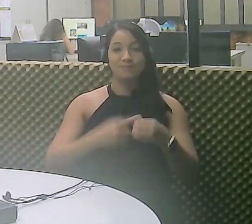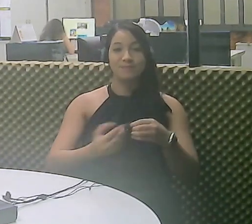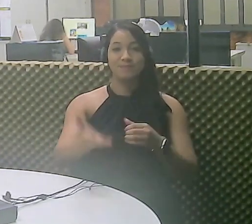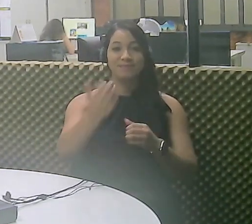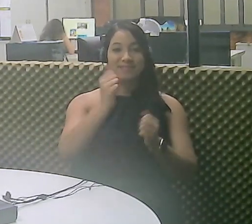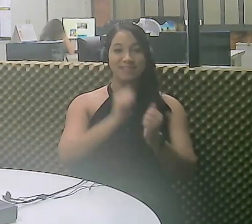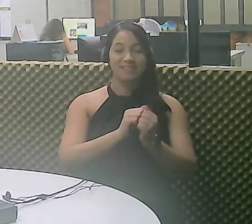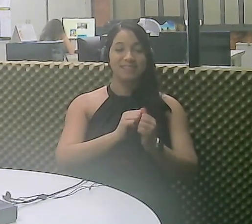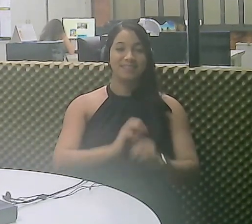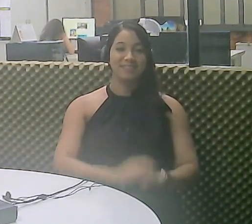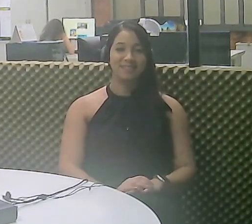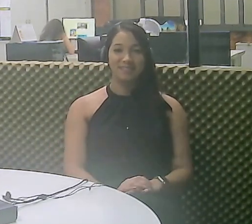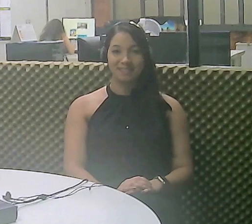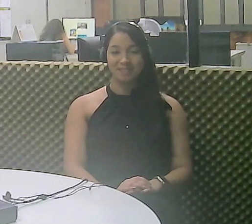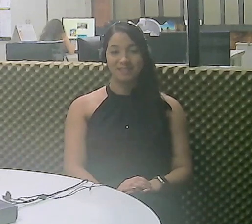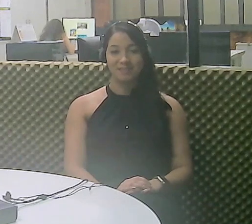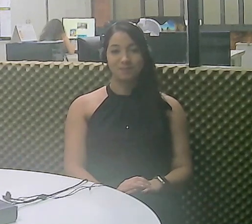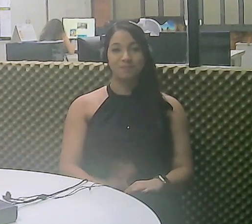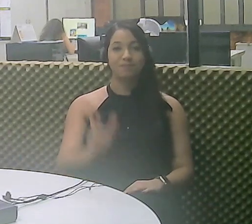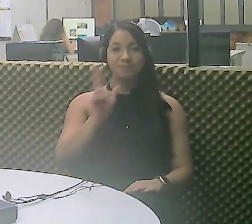Cidade. Vem com a gente!